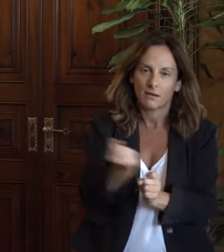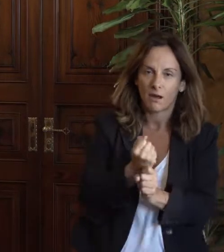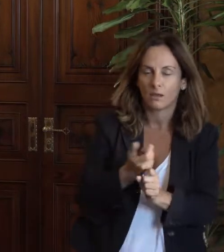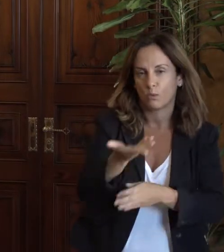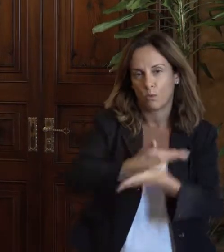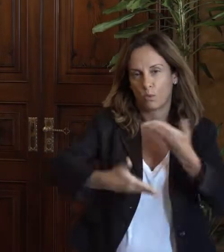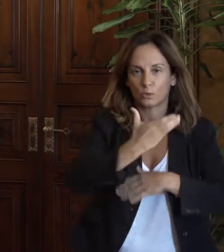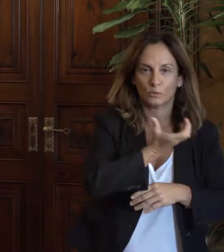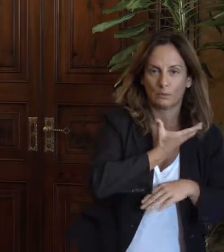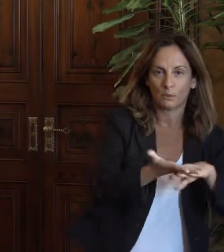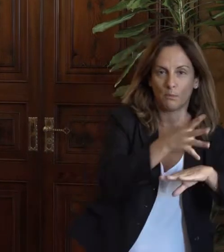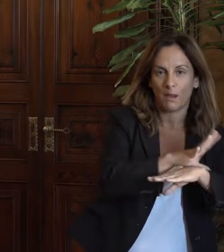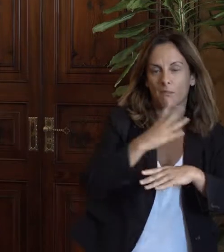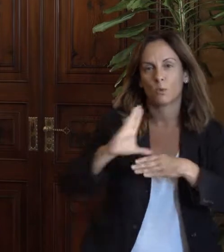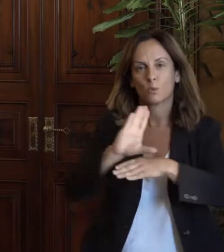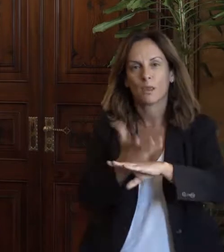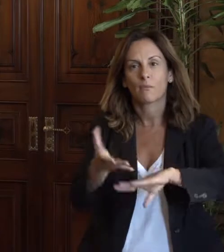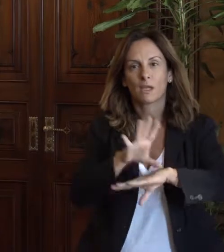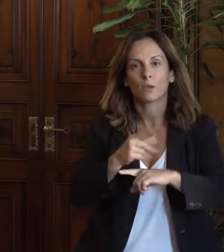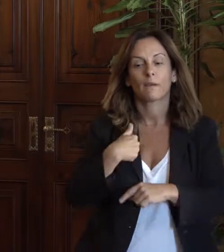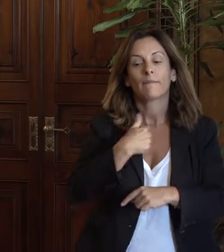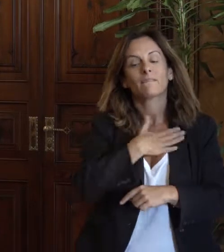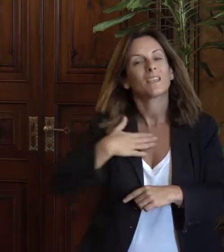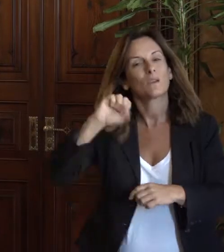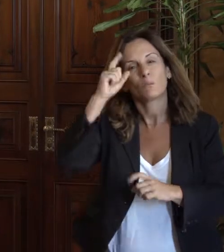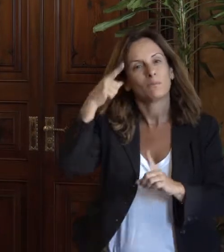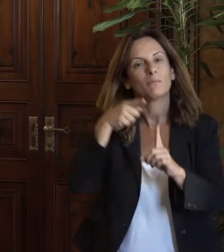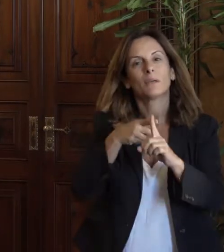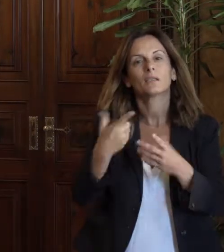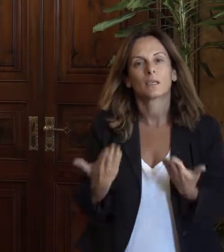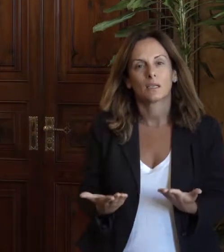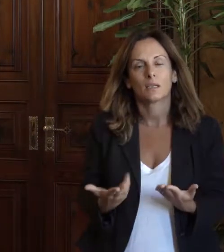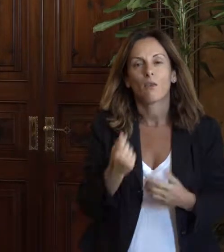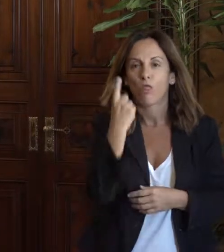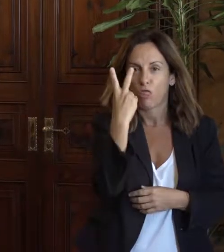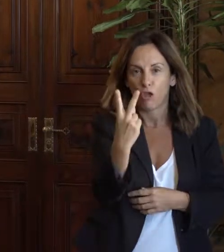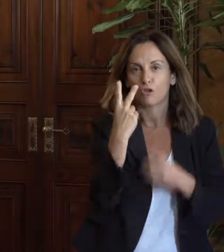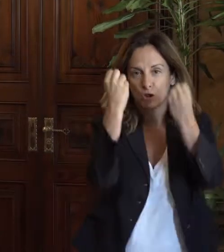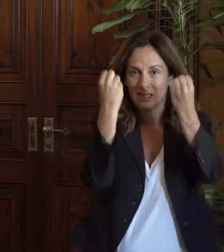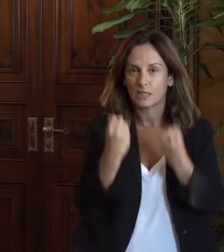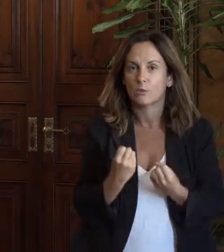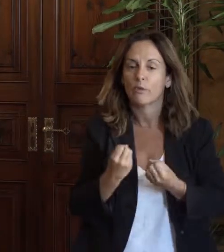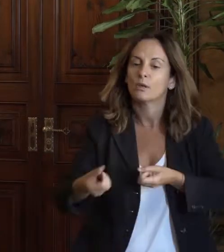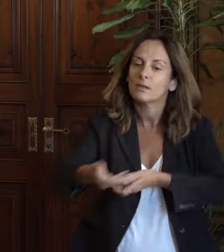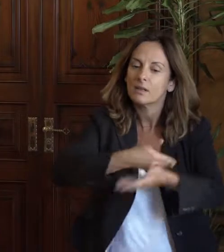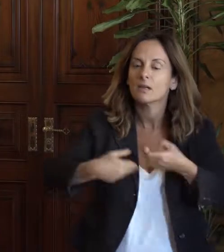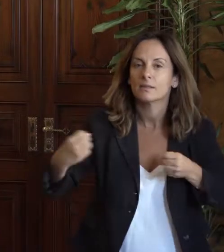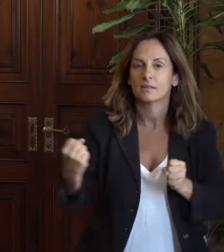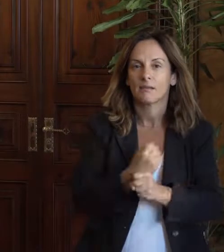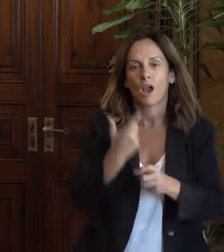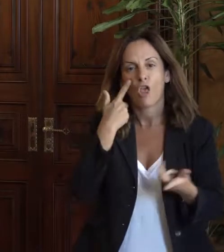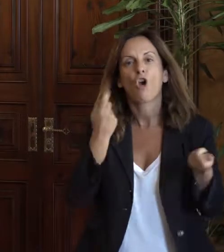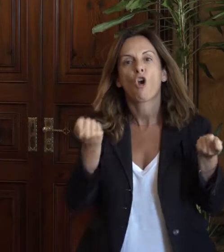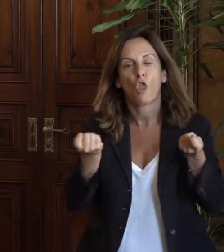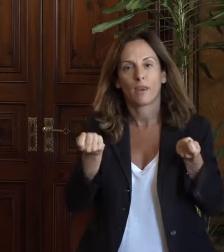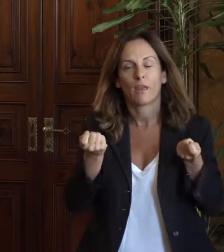que vull destacar és el més important i crec que és el que podem posar més en valor és que les dues institucions treballarem de forma coordinada